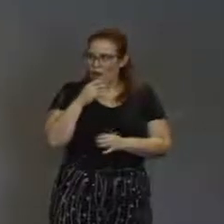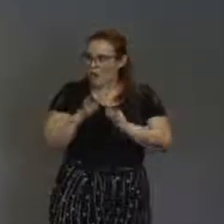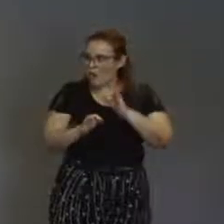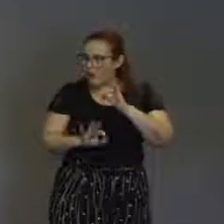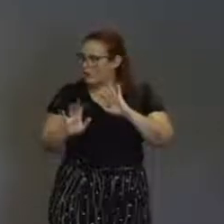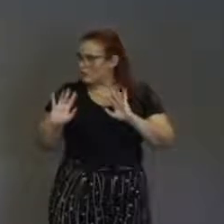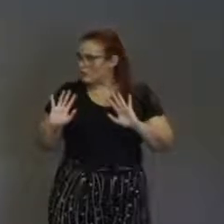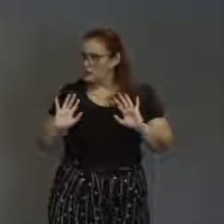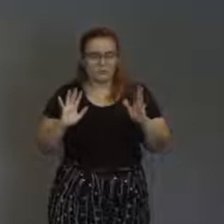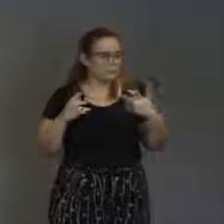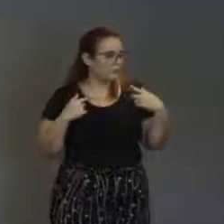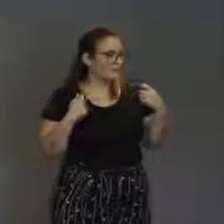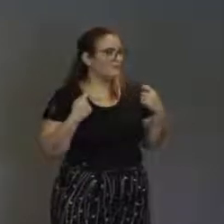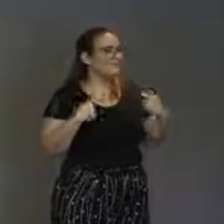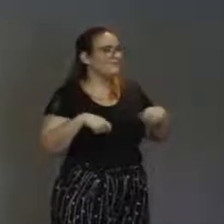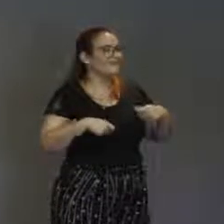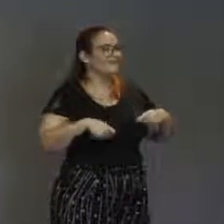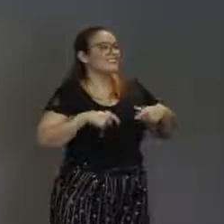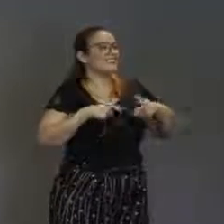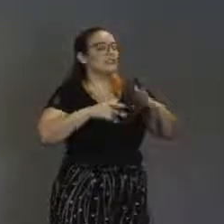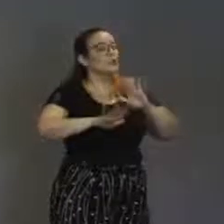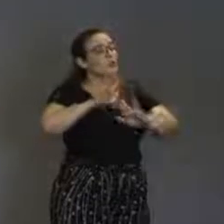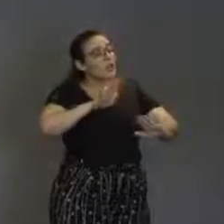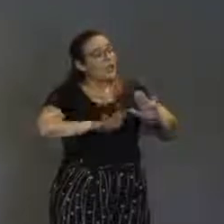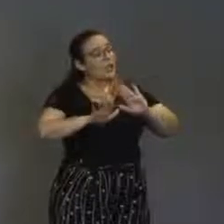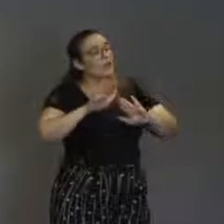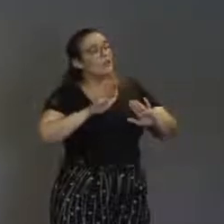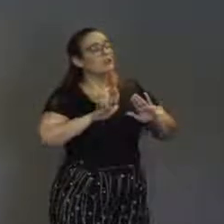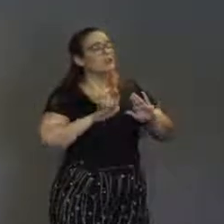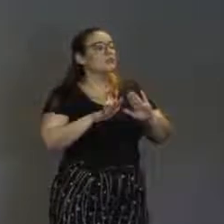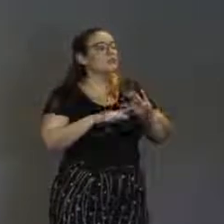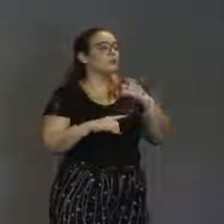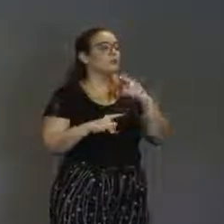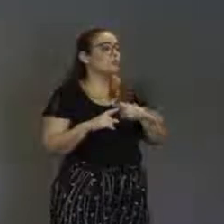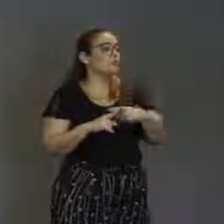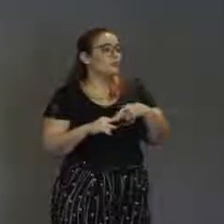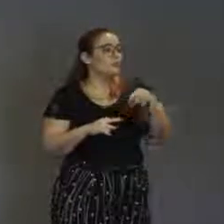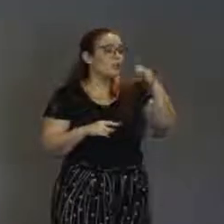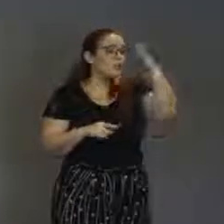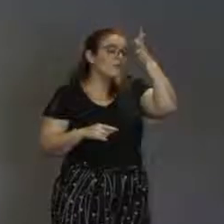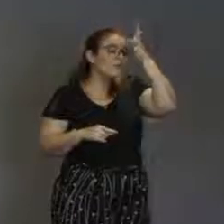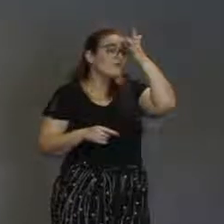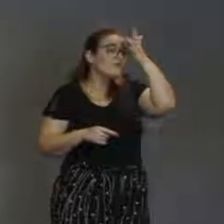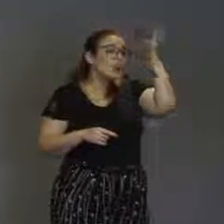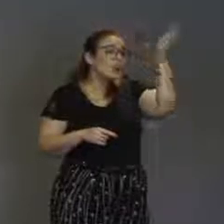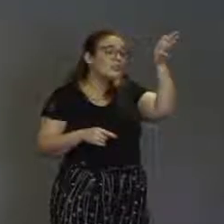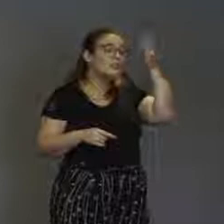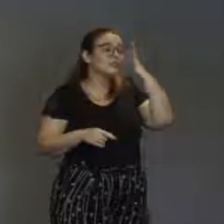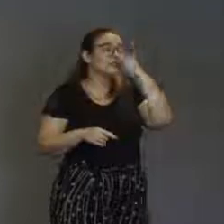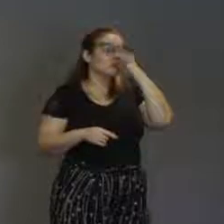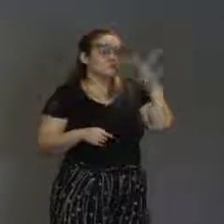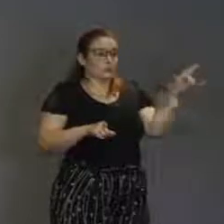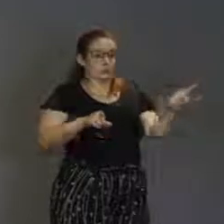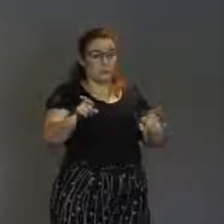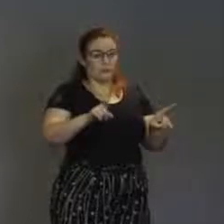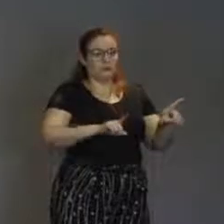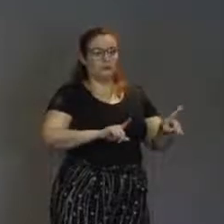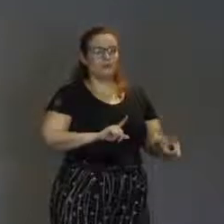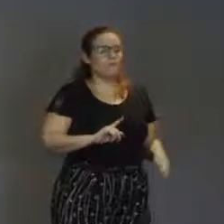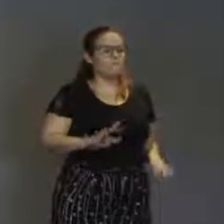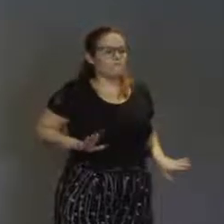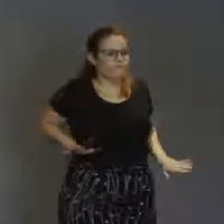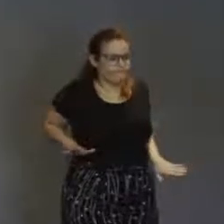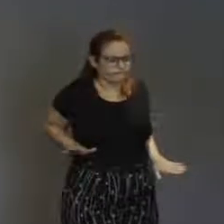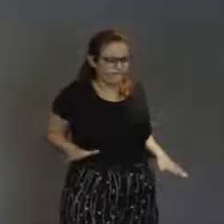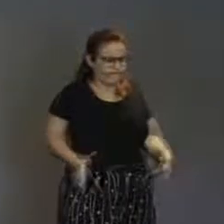Não, tem que ter um pouco de cuidado nisso, porque é muito fácil para ambos os lados levantarem a guarda, e na hora que você